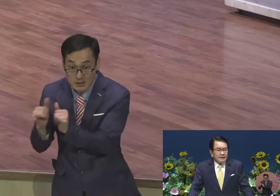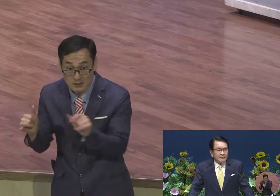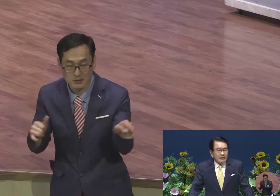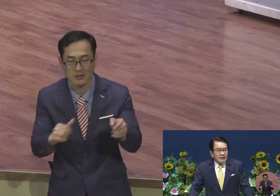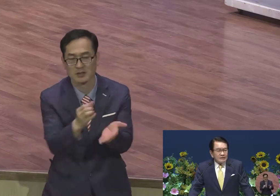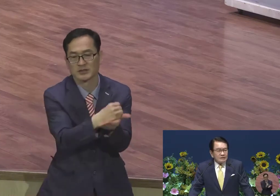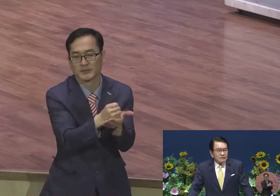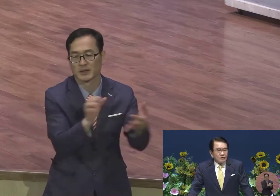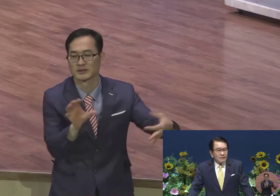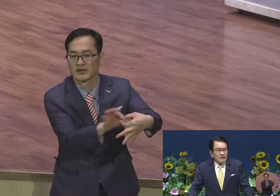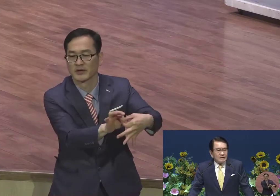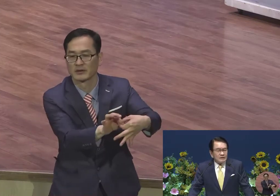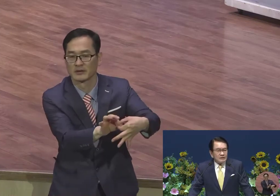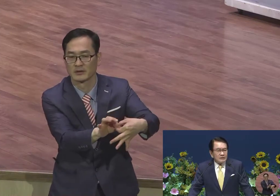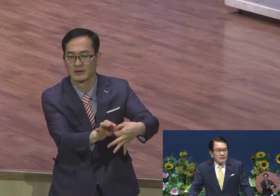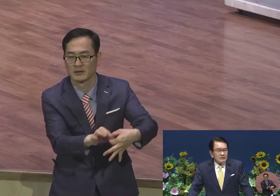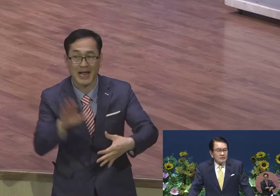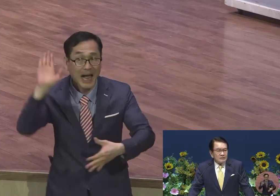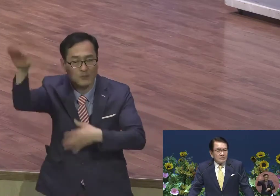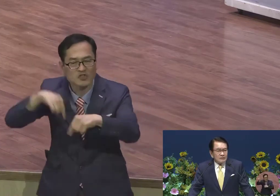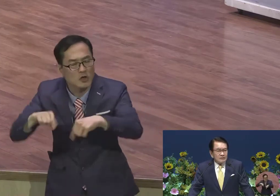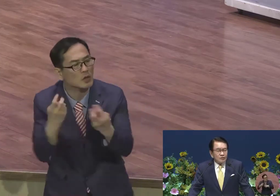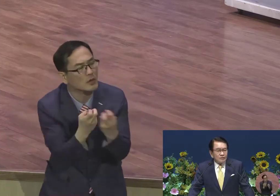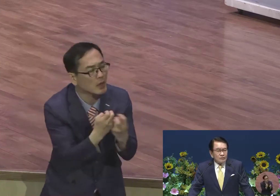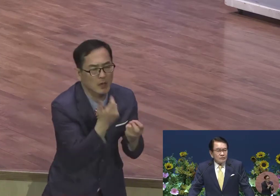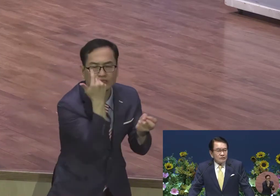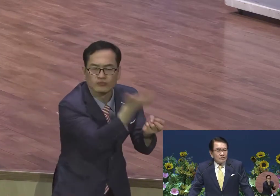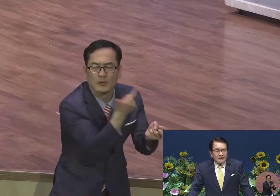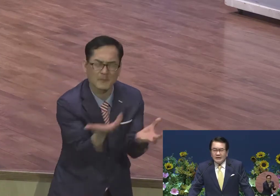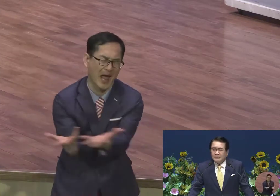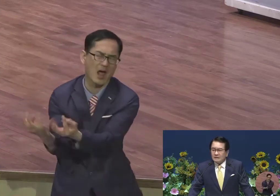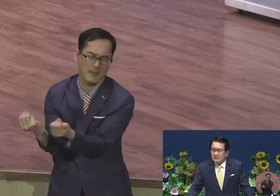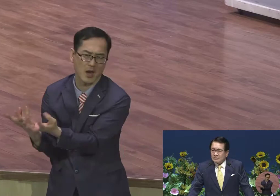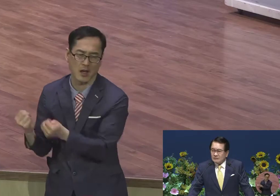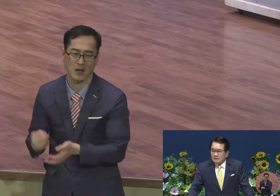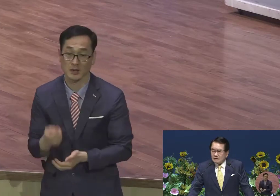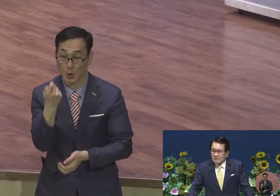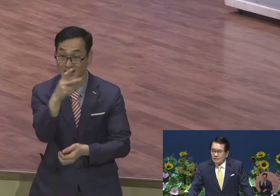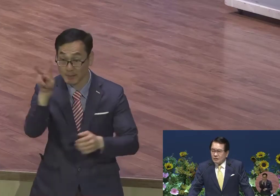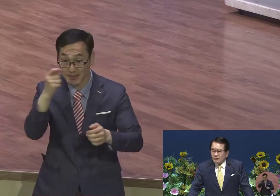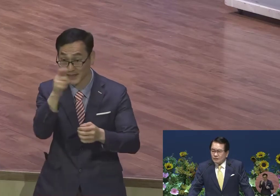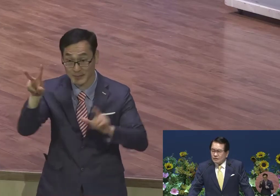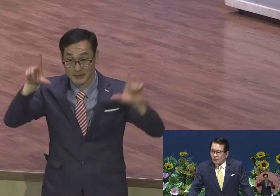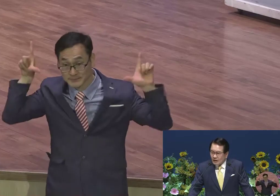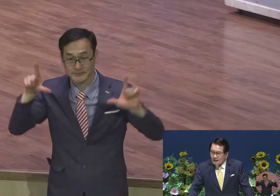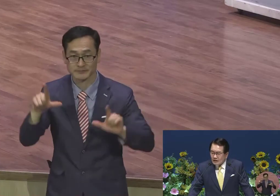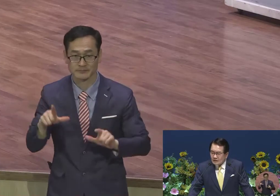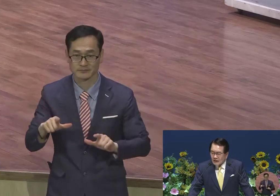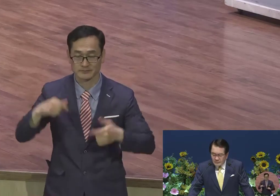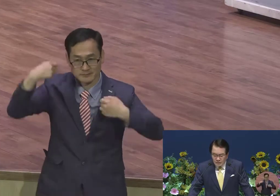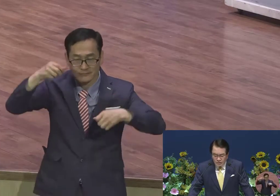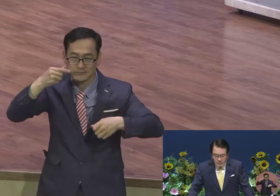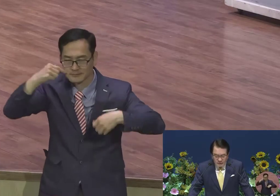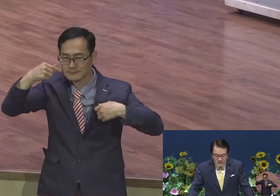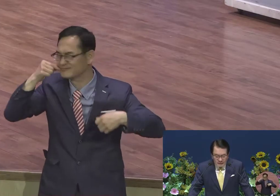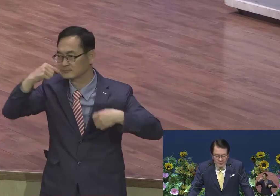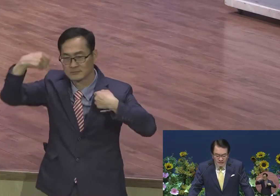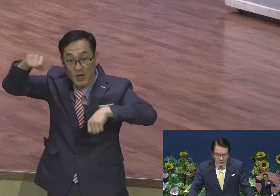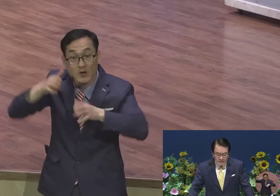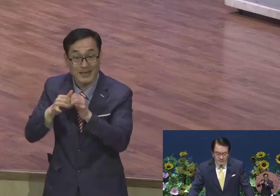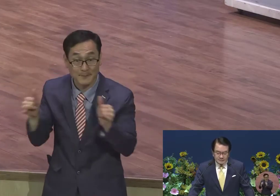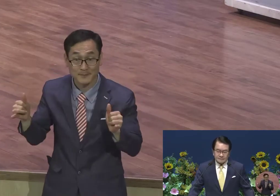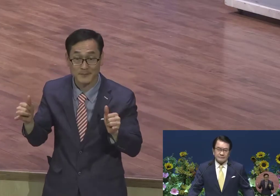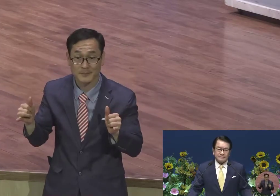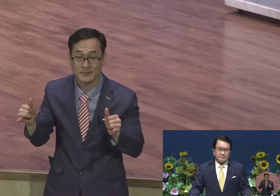이 말이 소위 말해서 좀 연예인들 뭐 좀 성공했다는 사람들 좀 이런